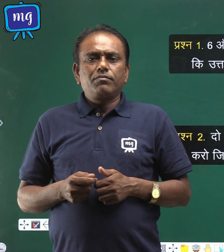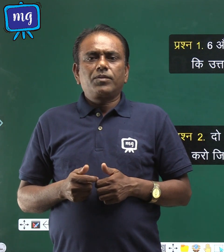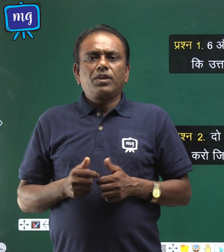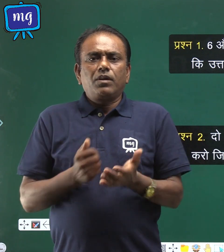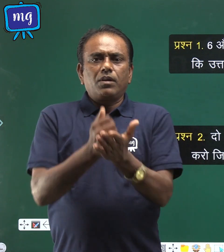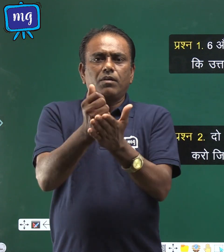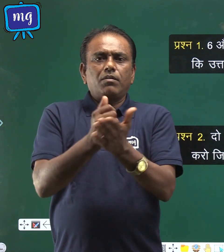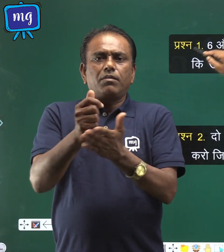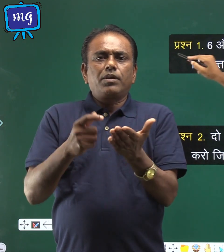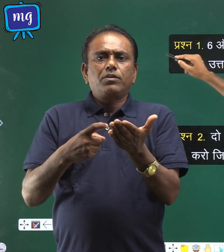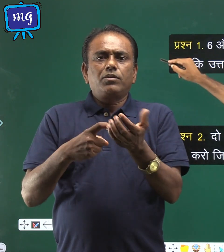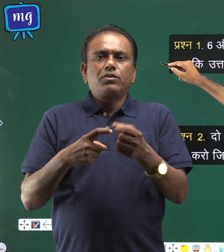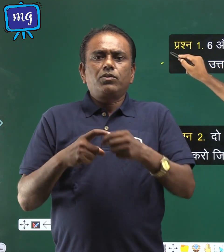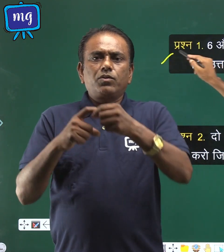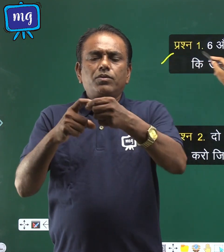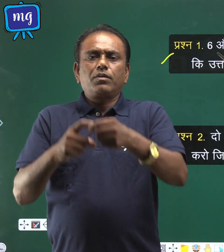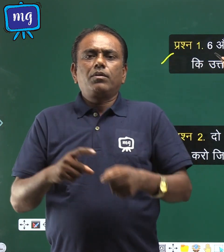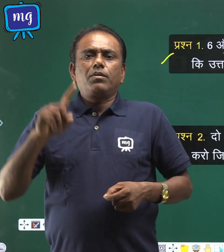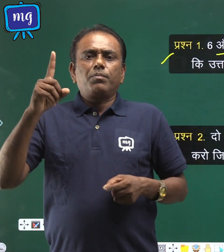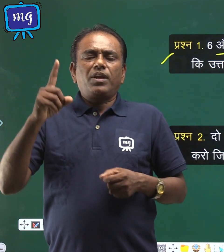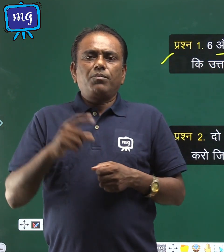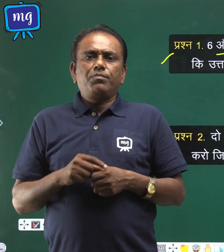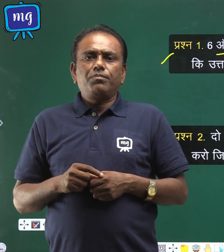अभ्यास प्रश्न पहला,